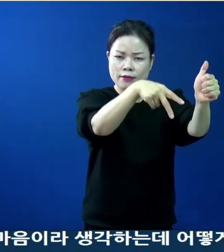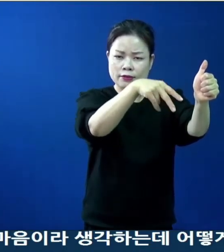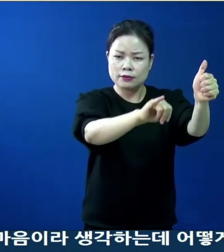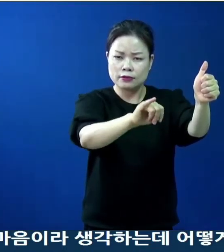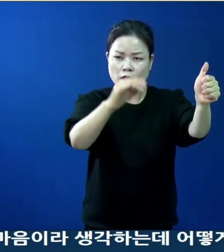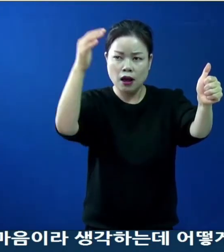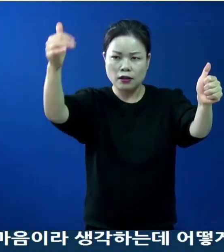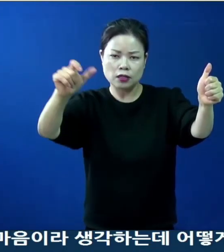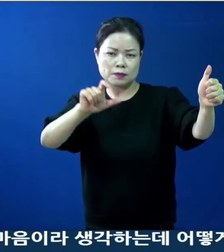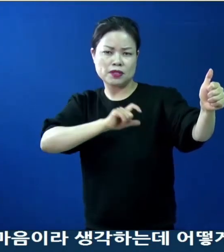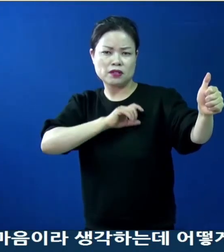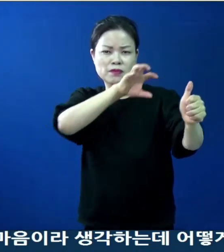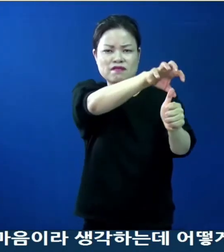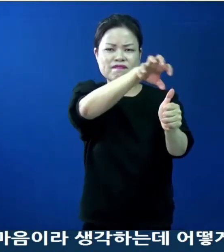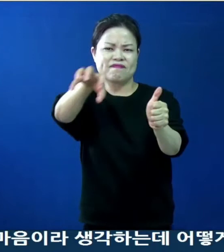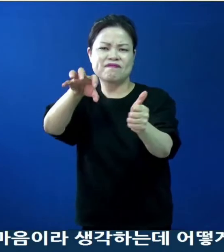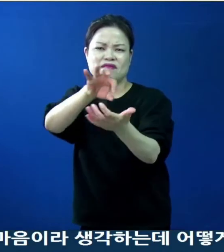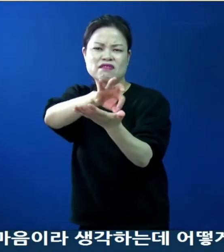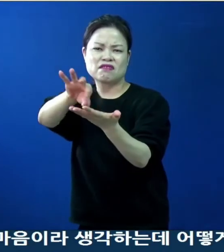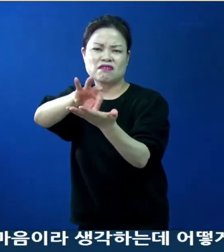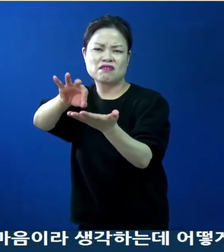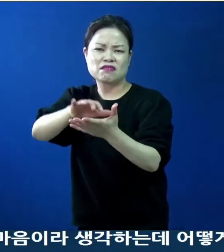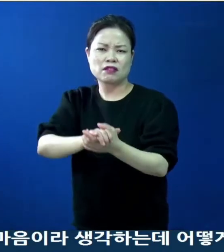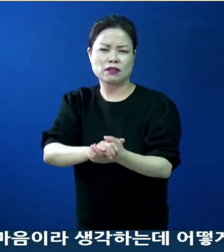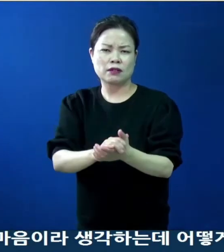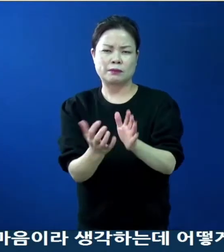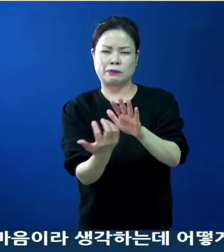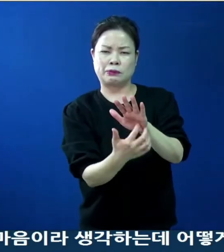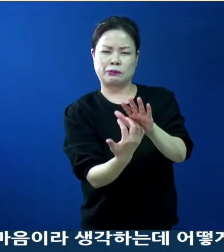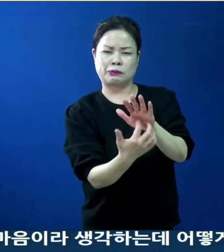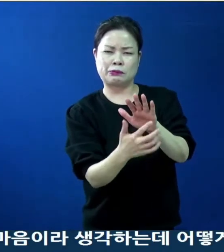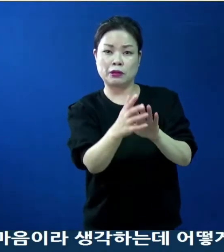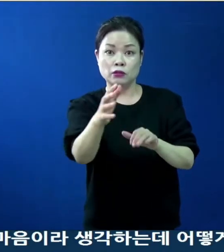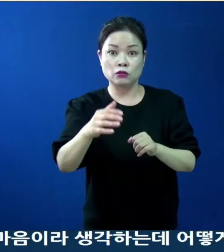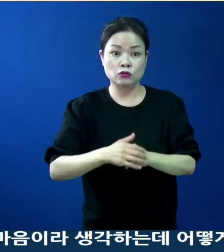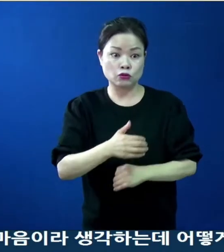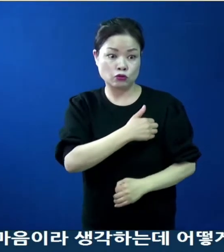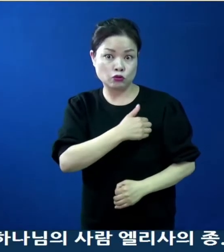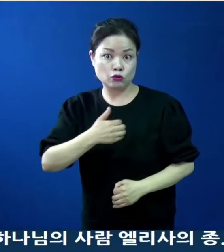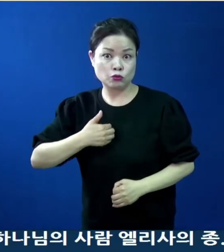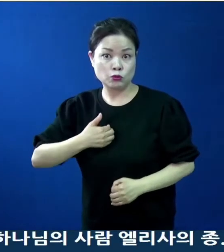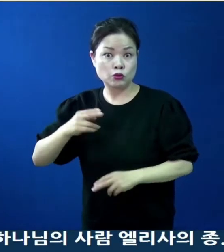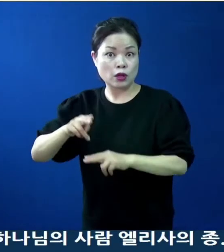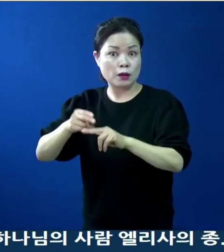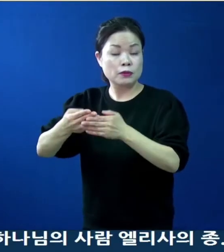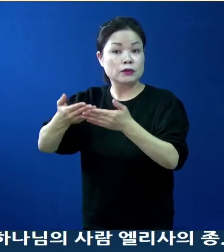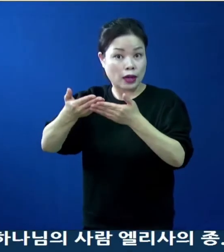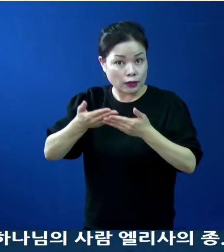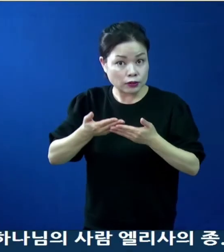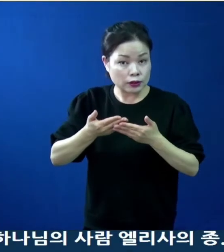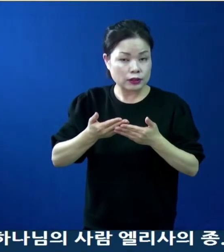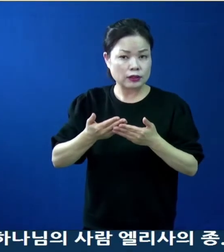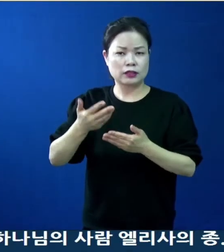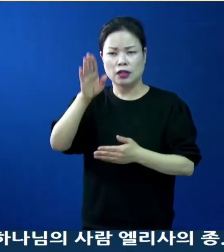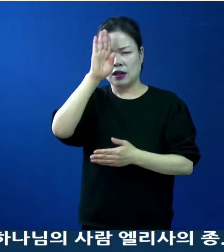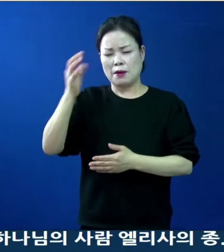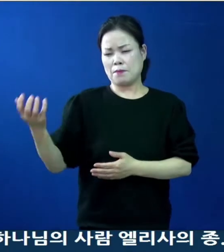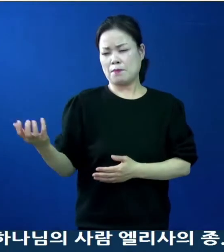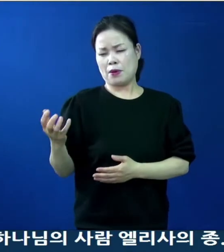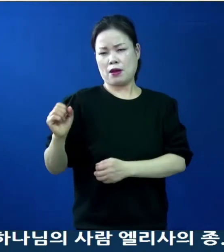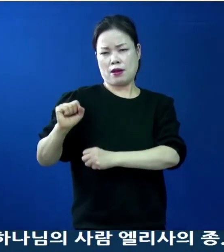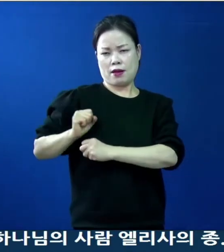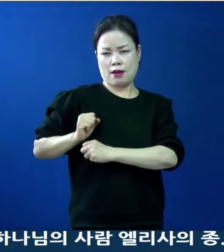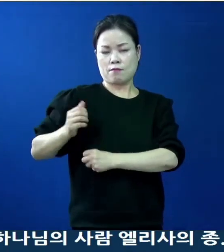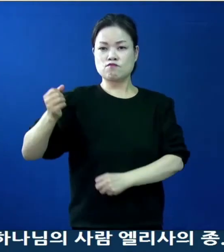합리화하고 있었다는 겁니다. 아마도 나아만이 충분한 예물을 가지고 왔을 것이고, 나아만은